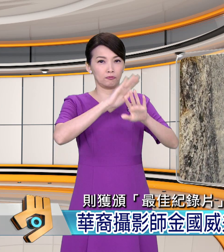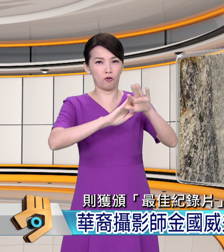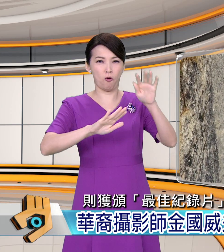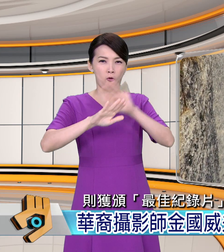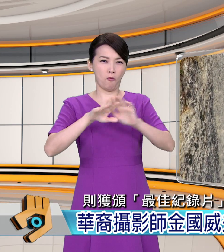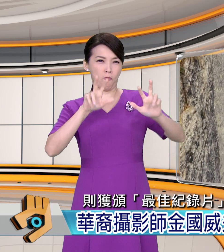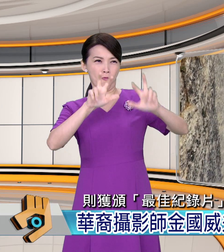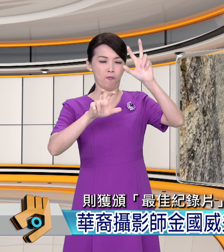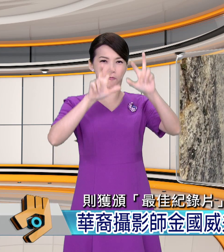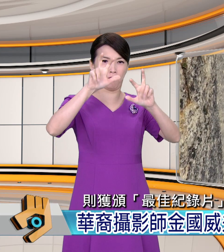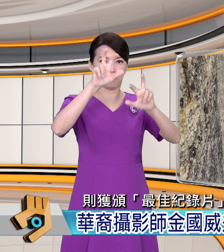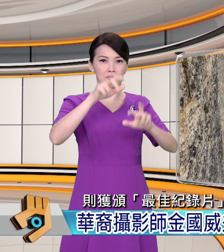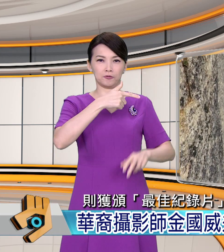佳纪录片。